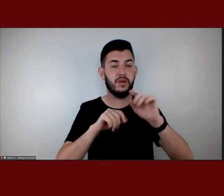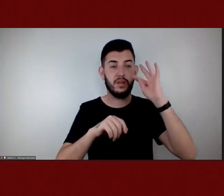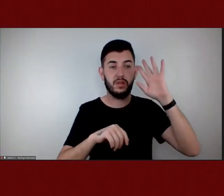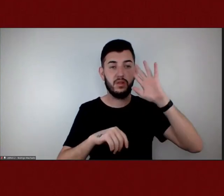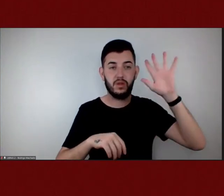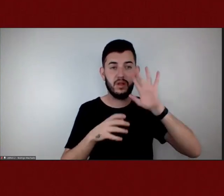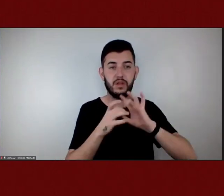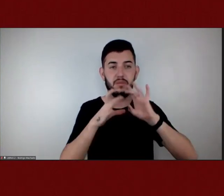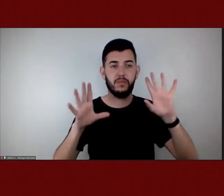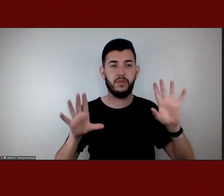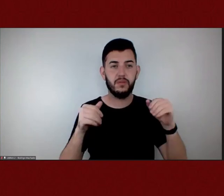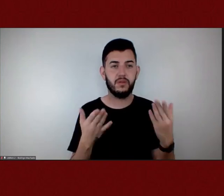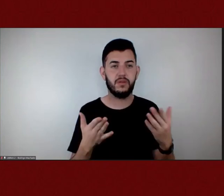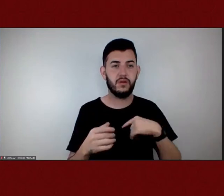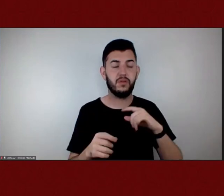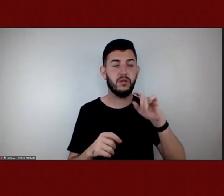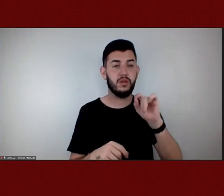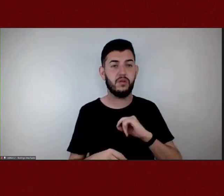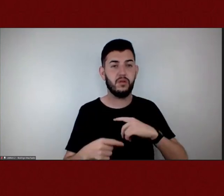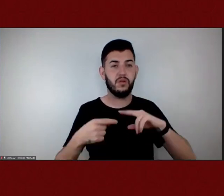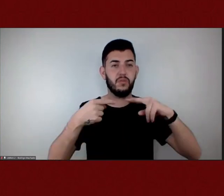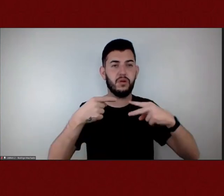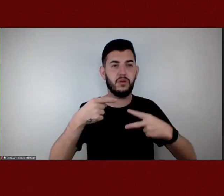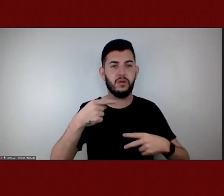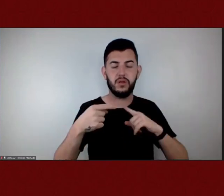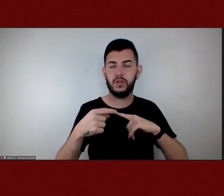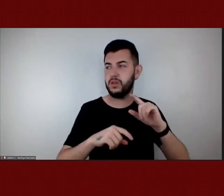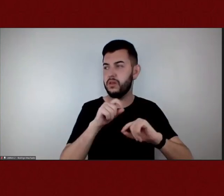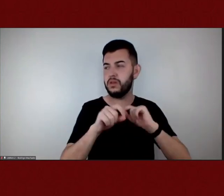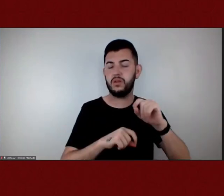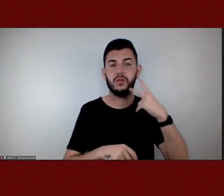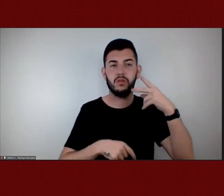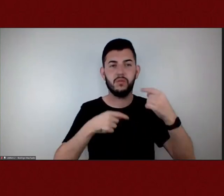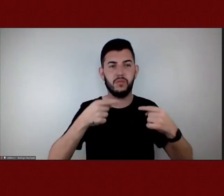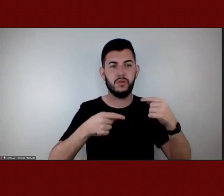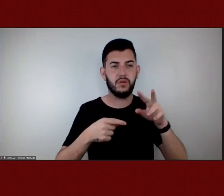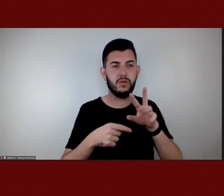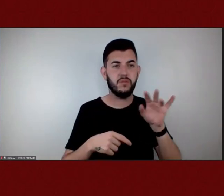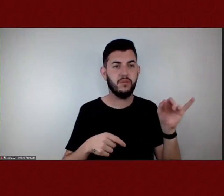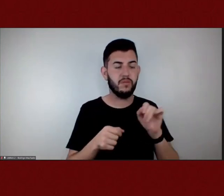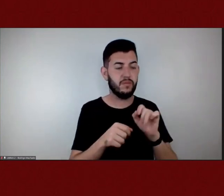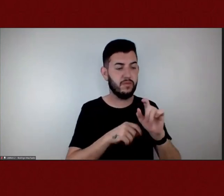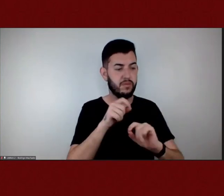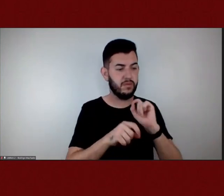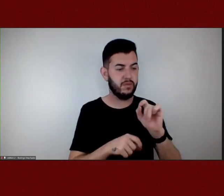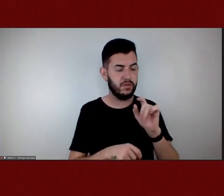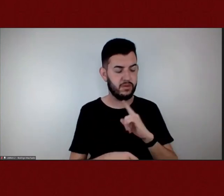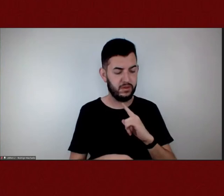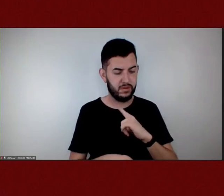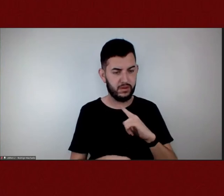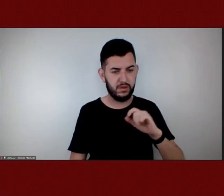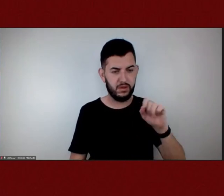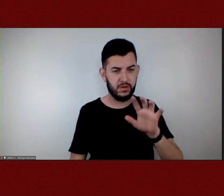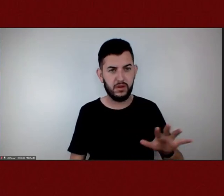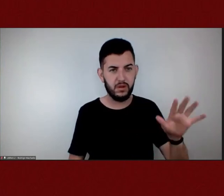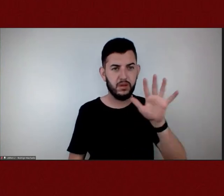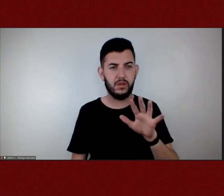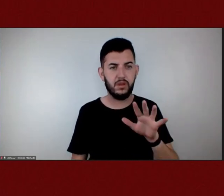fazer essa política mais extremada, se afastaram os setores do meio do projeto revolucionário, e assim